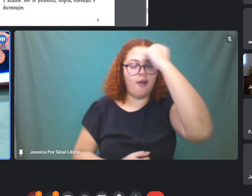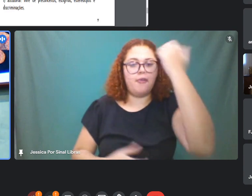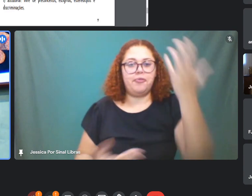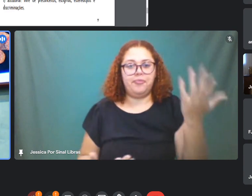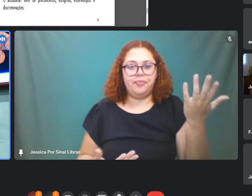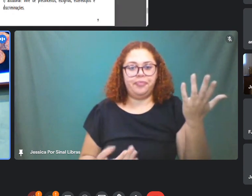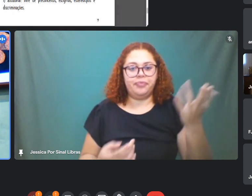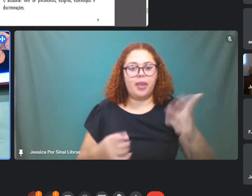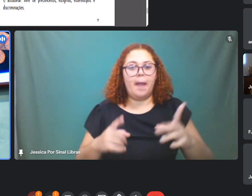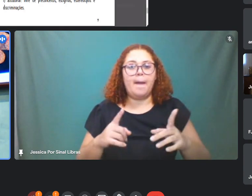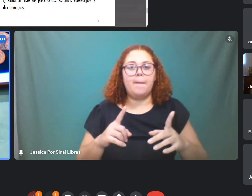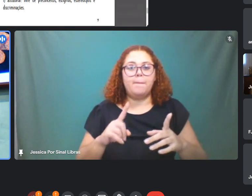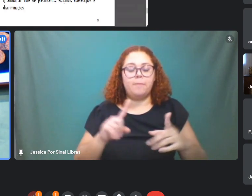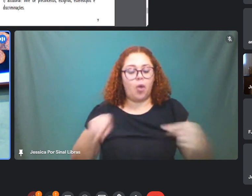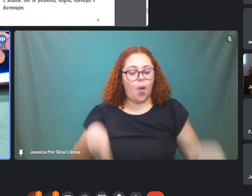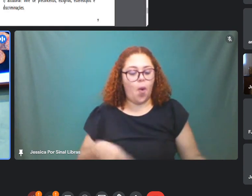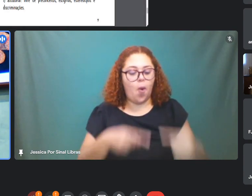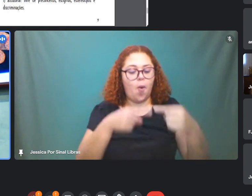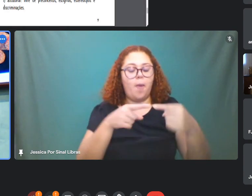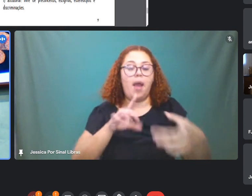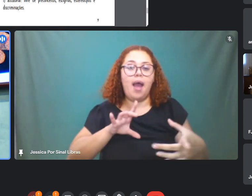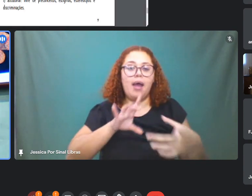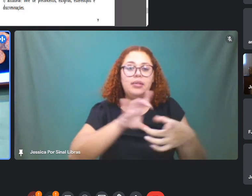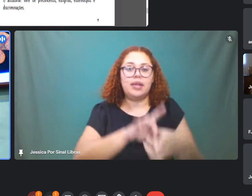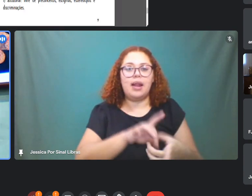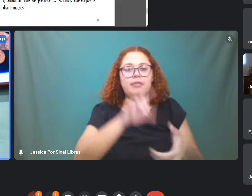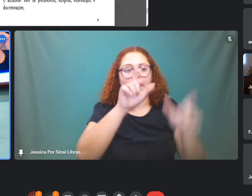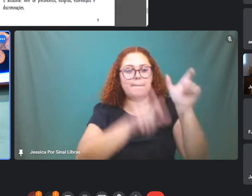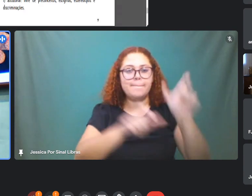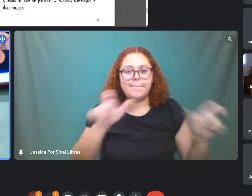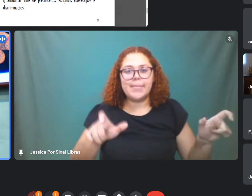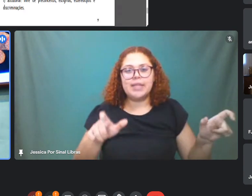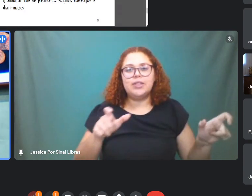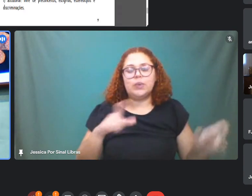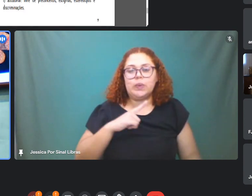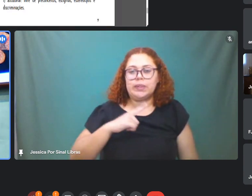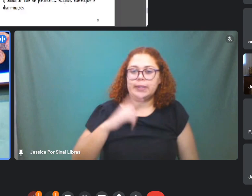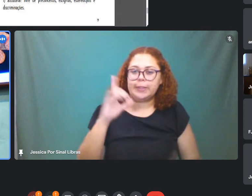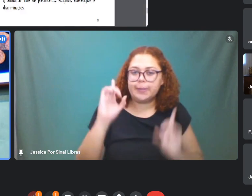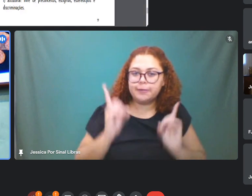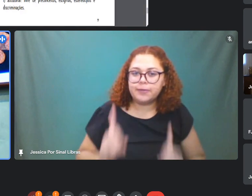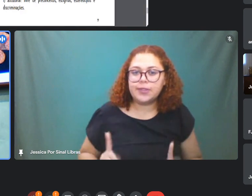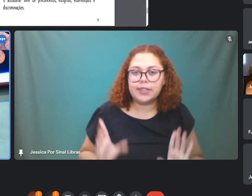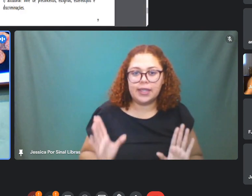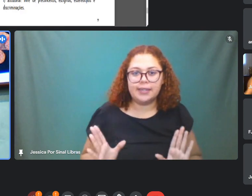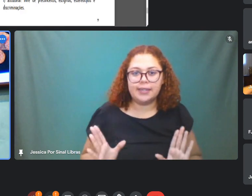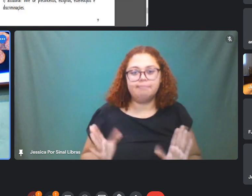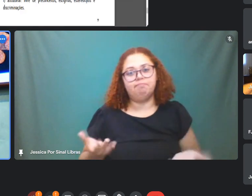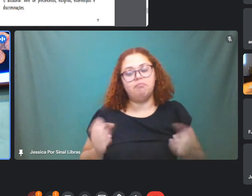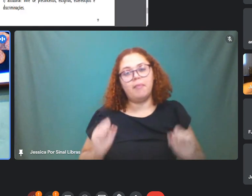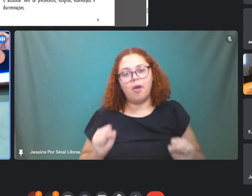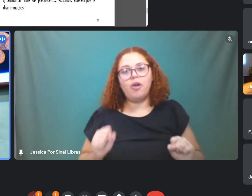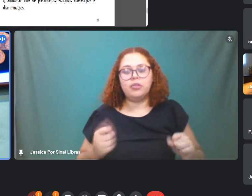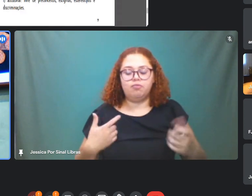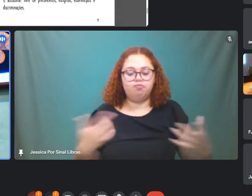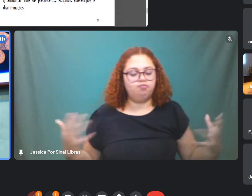com deficiência ou sem deficiência, escolher o lugar já pensando nisso tudo, né? Um lugar que acolha todas e todos.